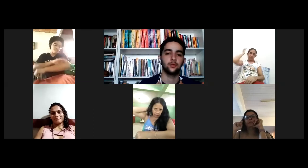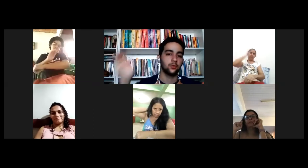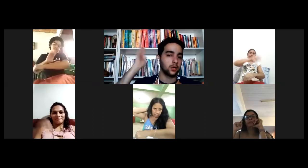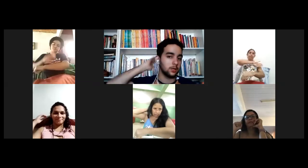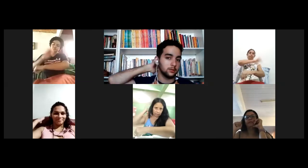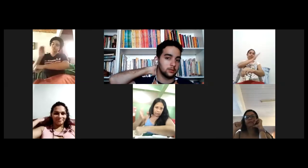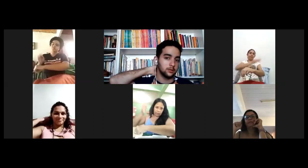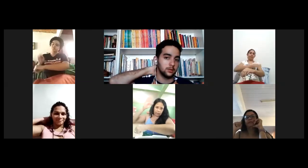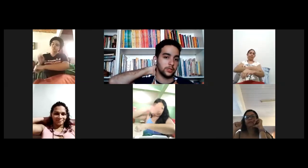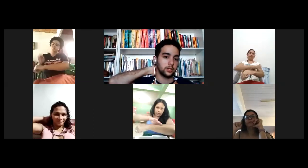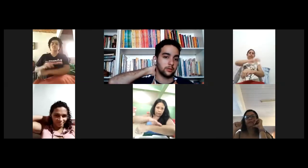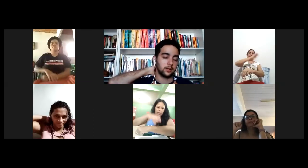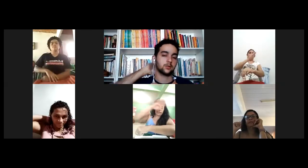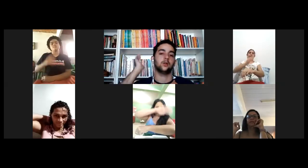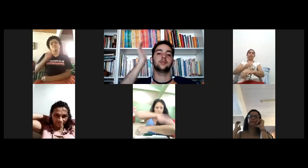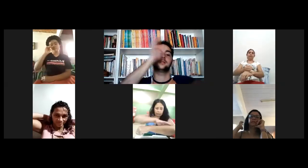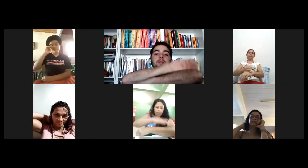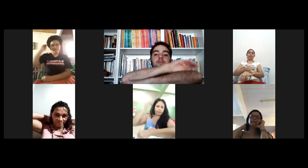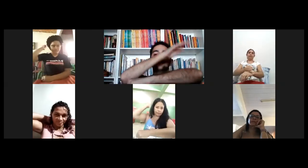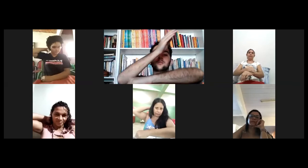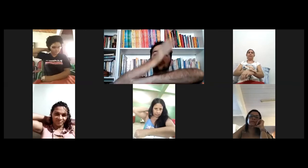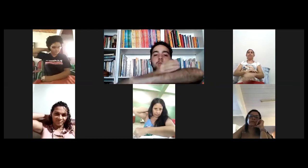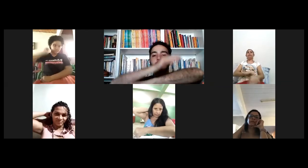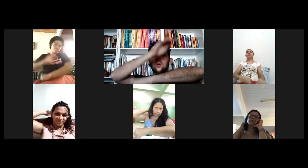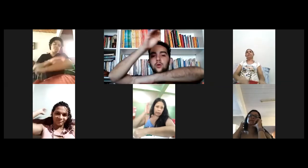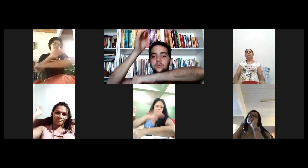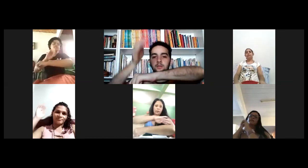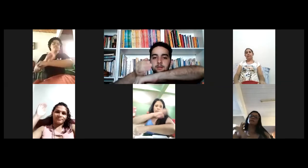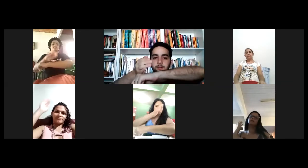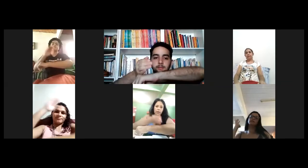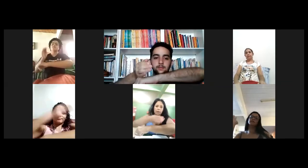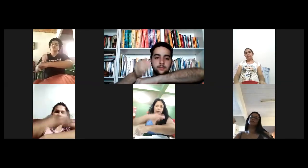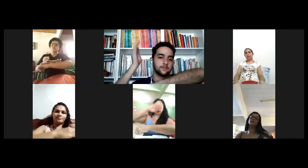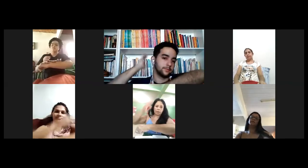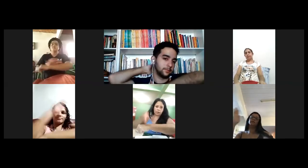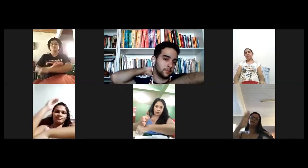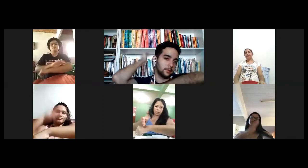Bate na nuca, indicando que é as costas, e faz as duas corcovas.